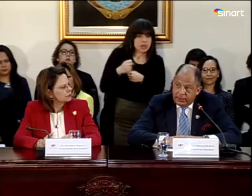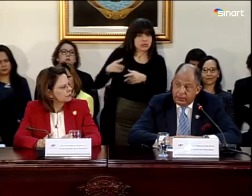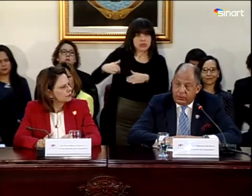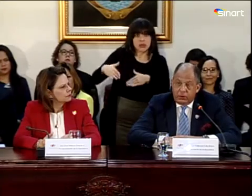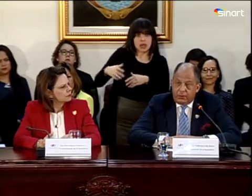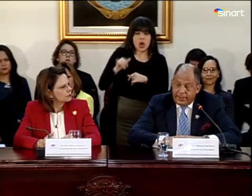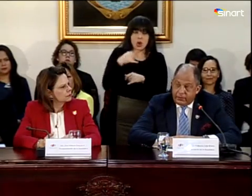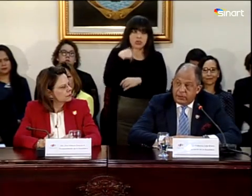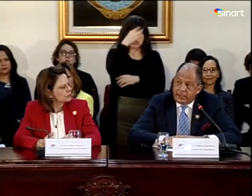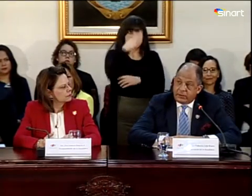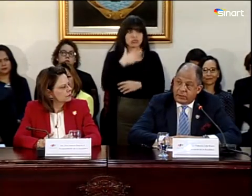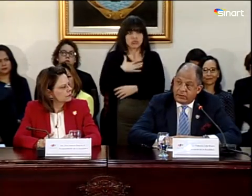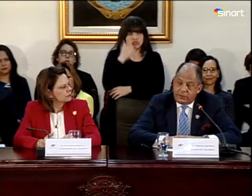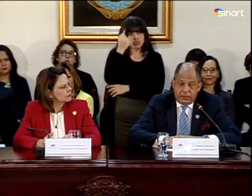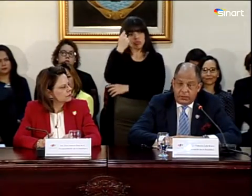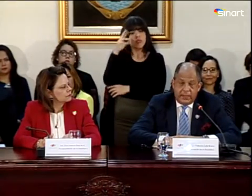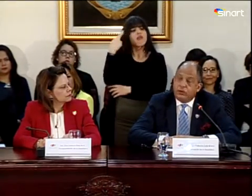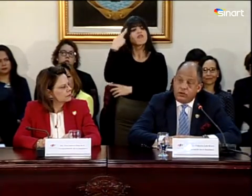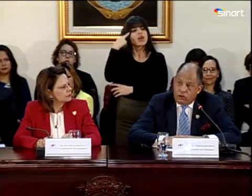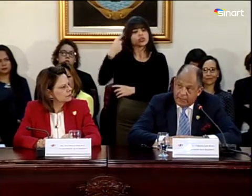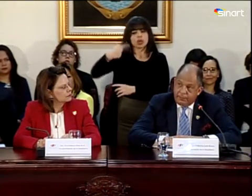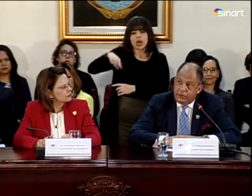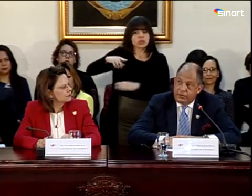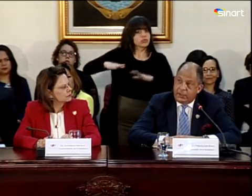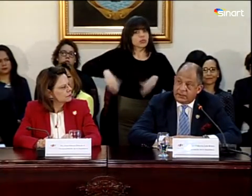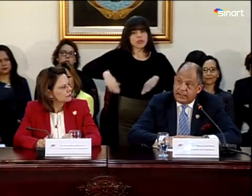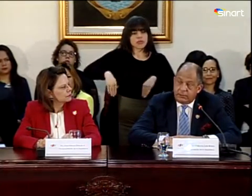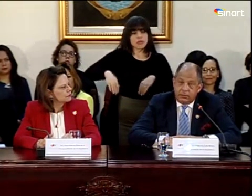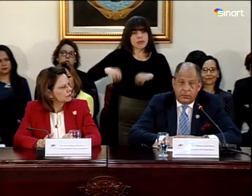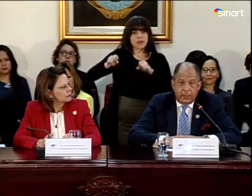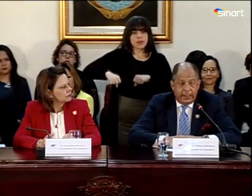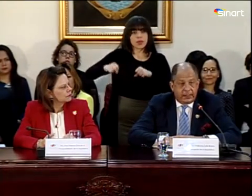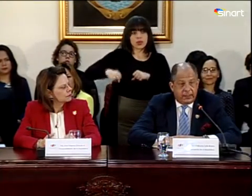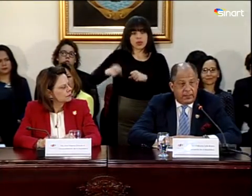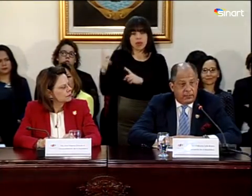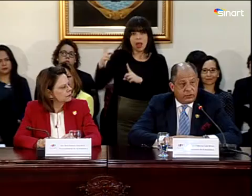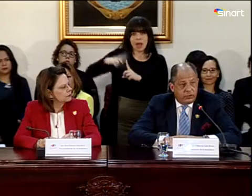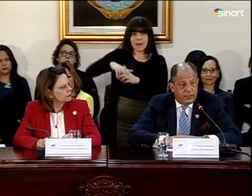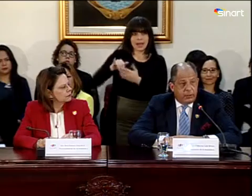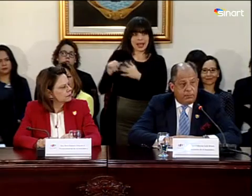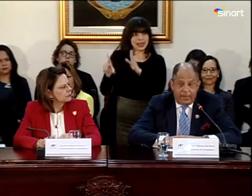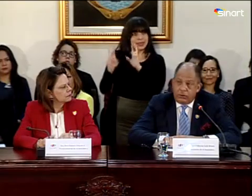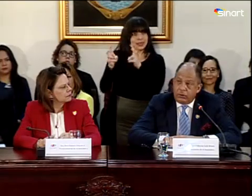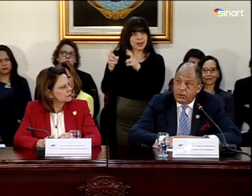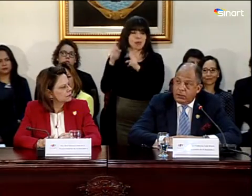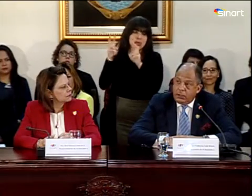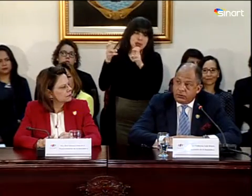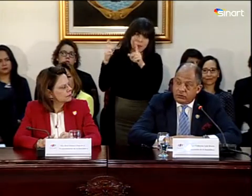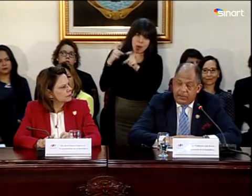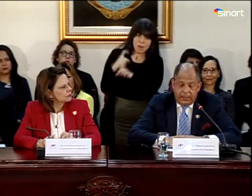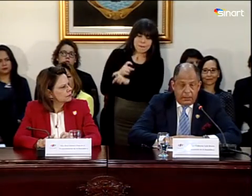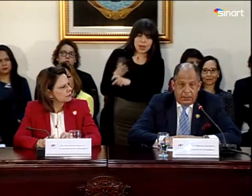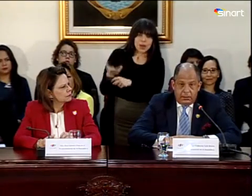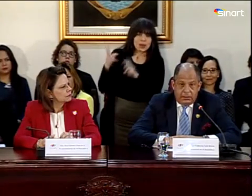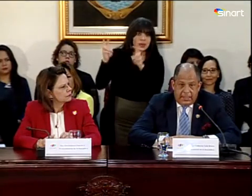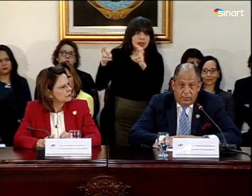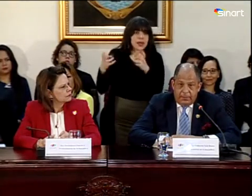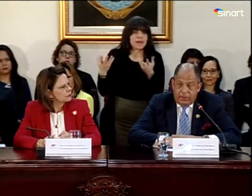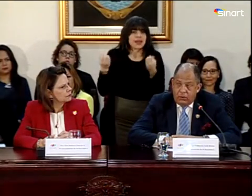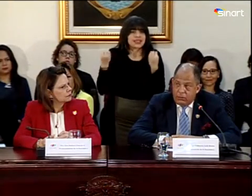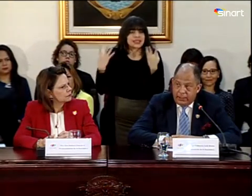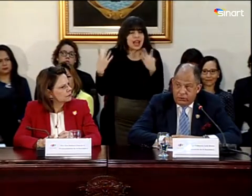lo reitero, comprendo las razones por las cuales no han podido legislar en este tema, porque es un tema complejo, y es un tema